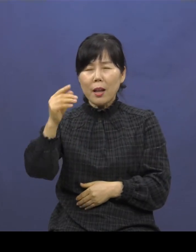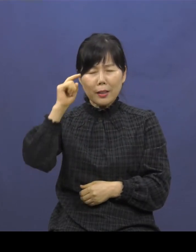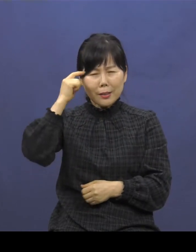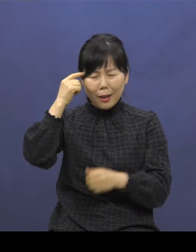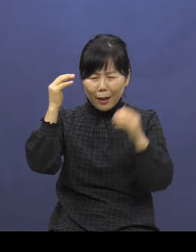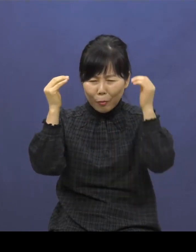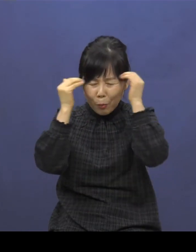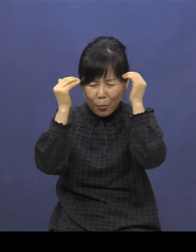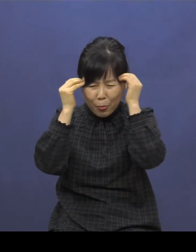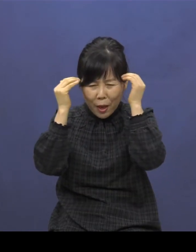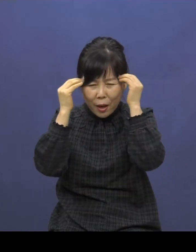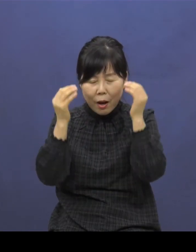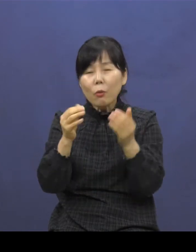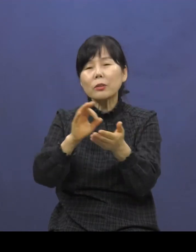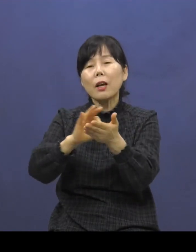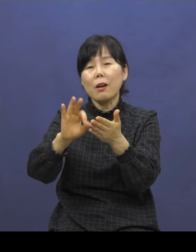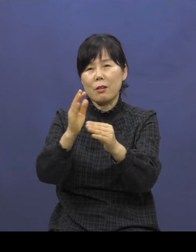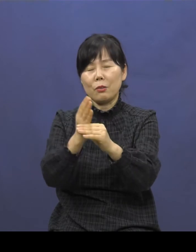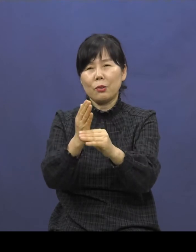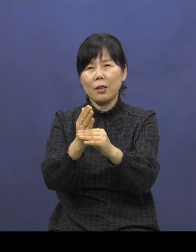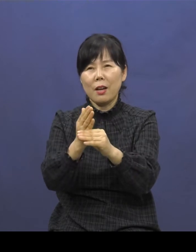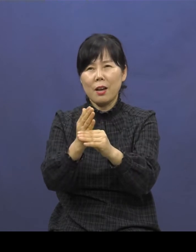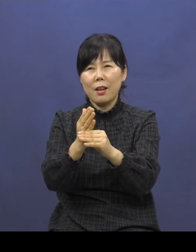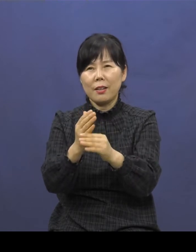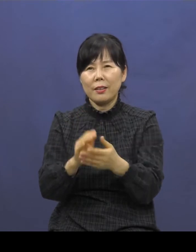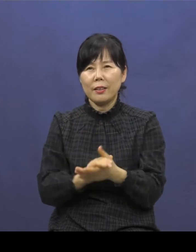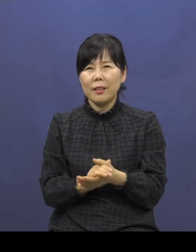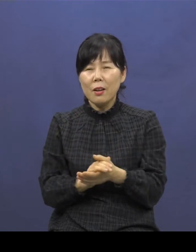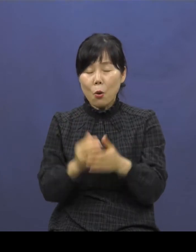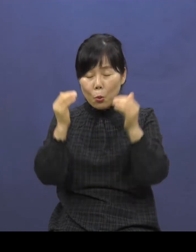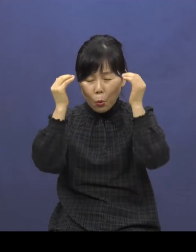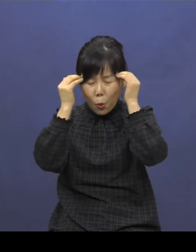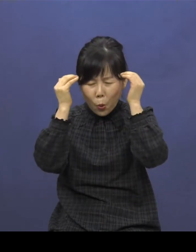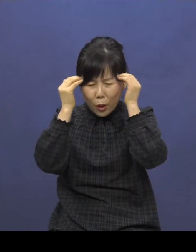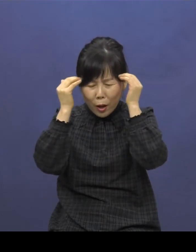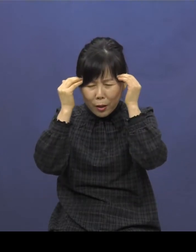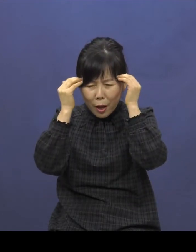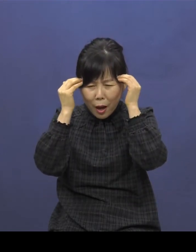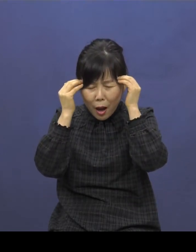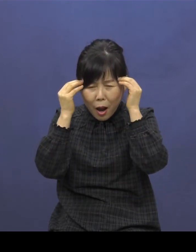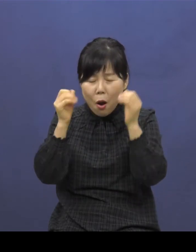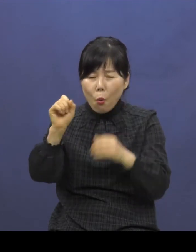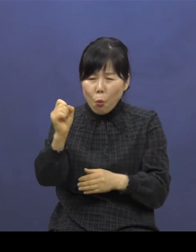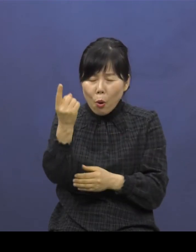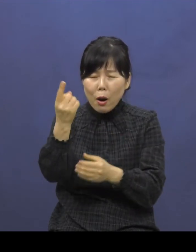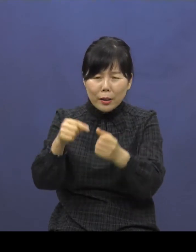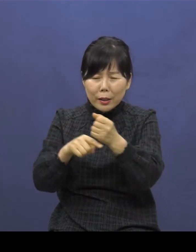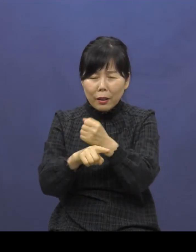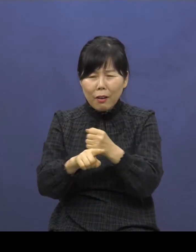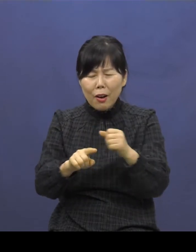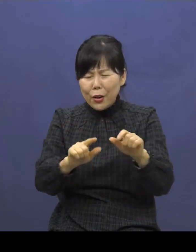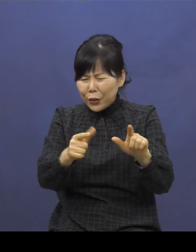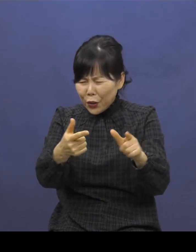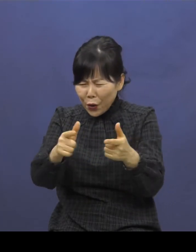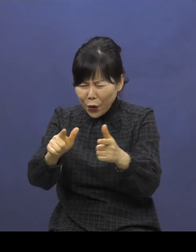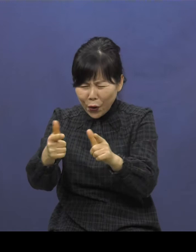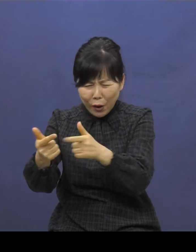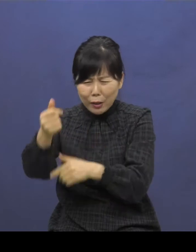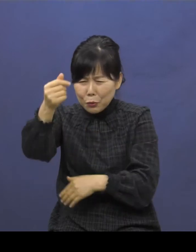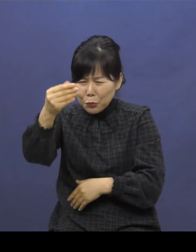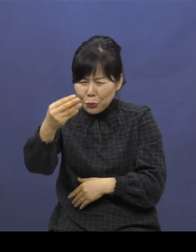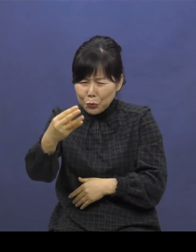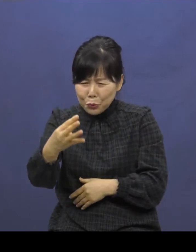108번뇌란 말을 쓰지 않습니까? 108번뇌. 그런 것처럼 말이죠, 이 고난의 원인은요 108가지 정도가 아니라 수도 없이 많은 거예요.